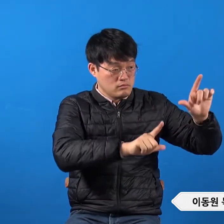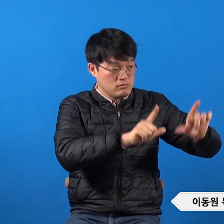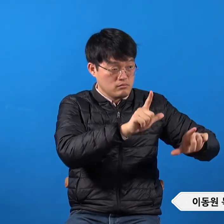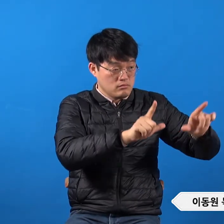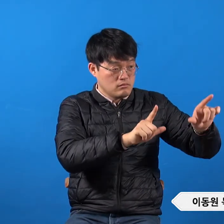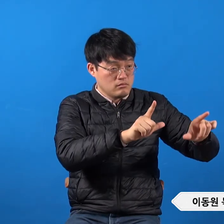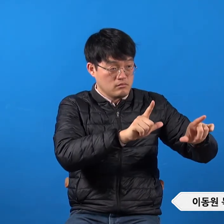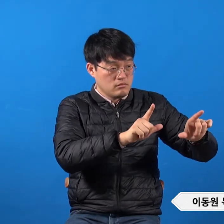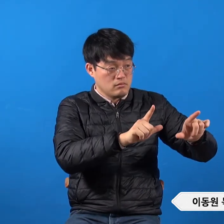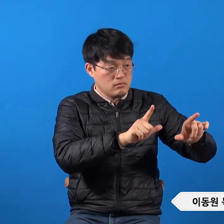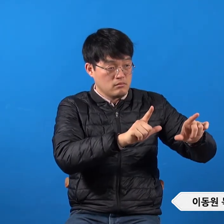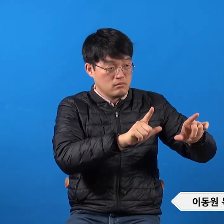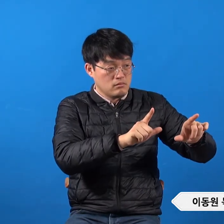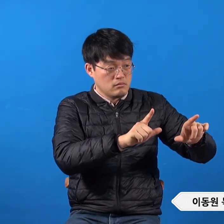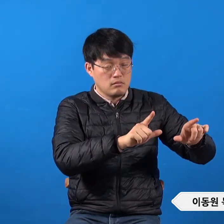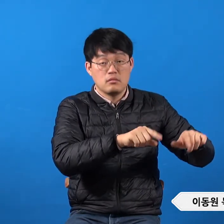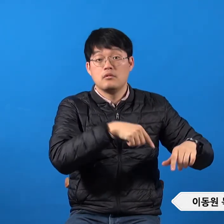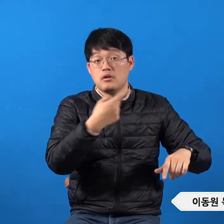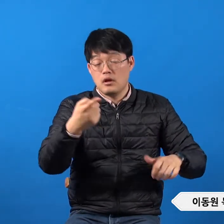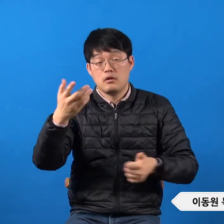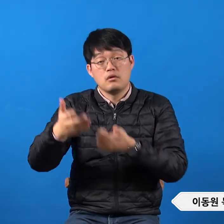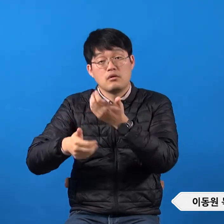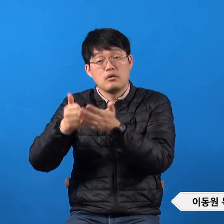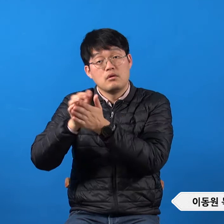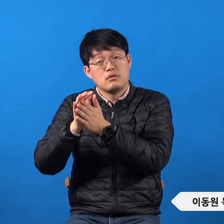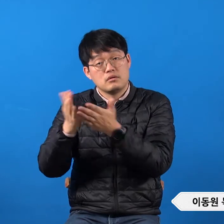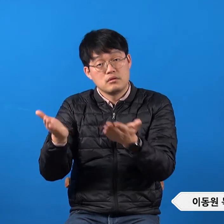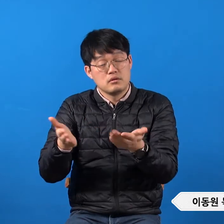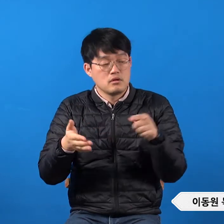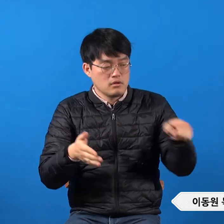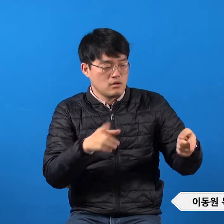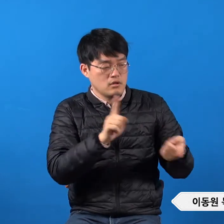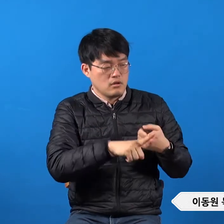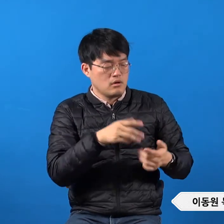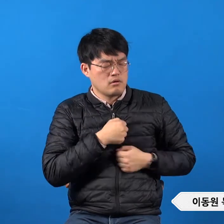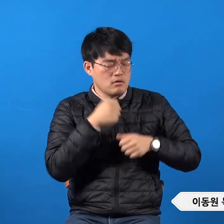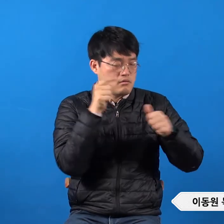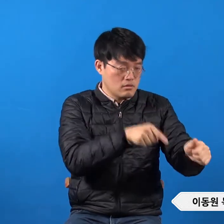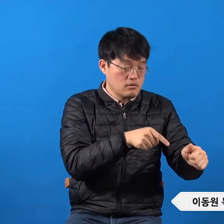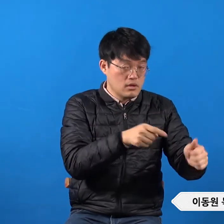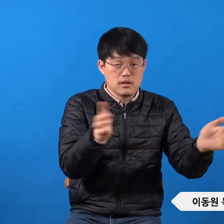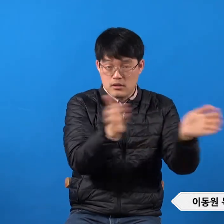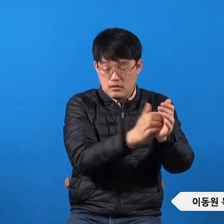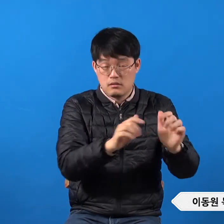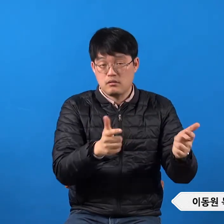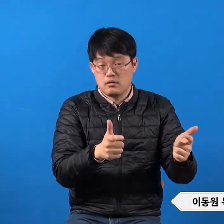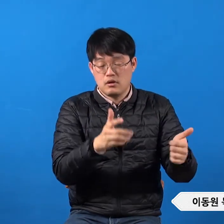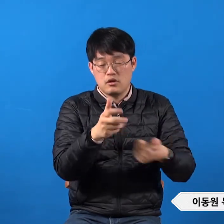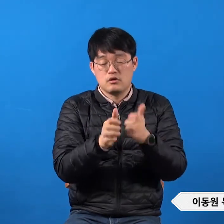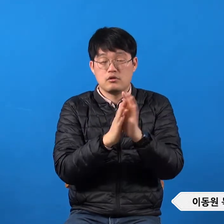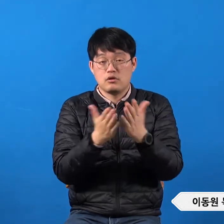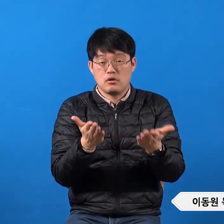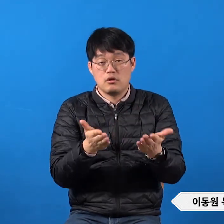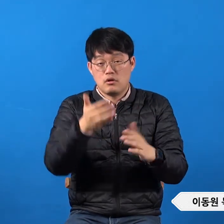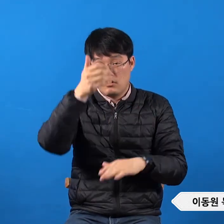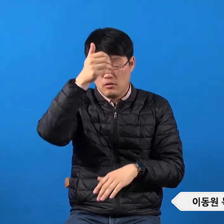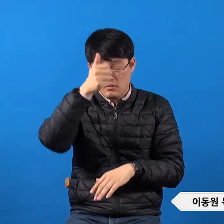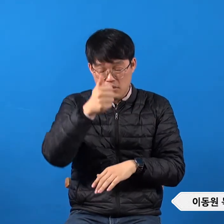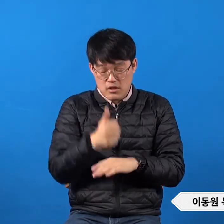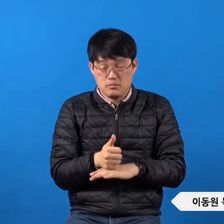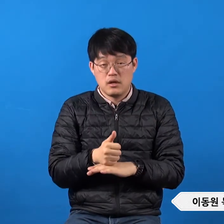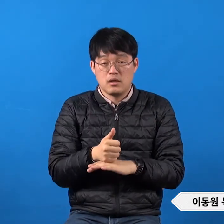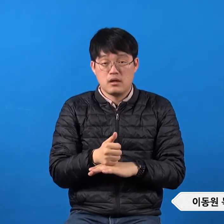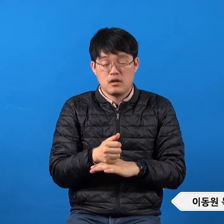모습. 네, 성경은 이 바벨론을 경고하라는 말씀에서 끝나지 않아요. 여러분, 이 성경이 거의